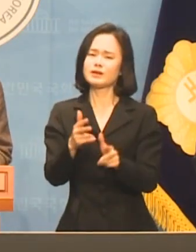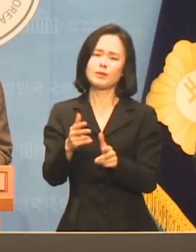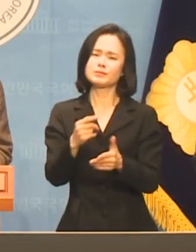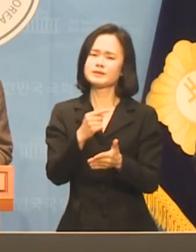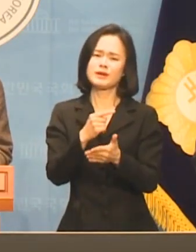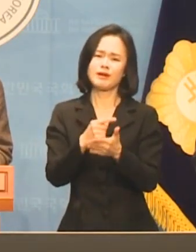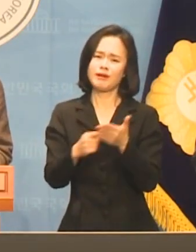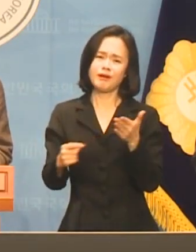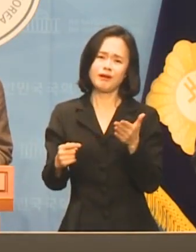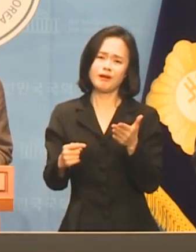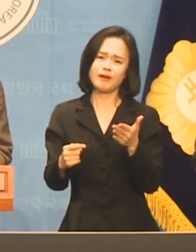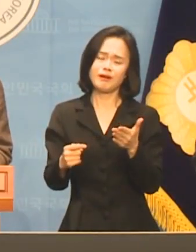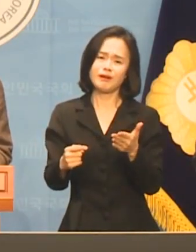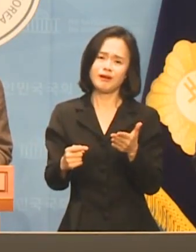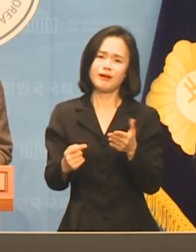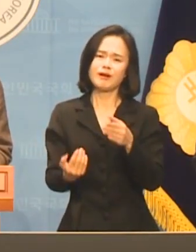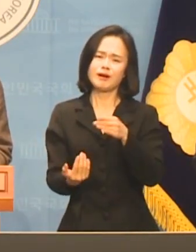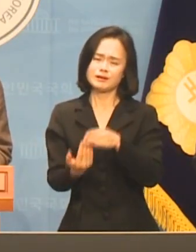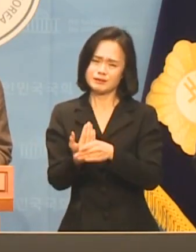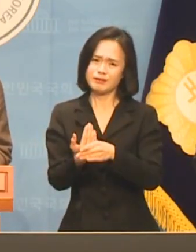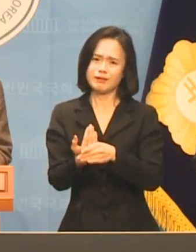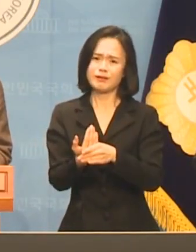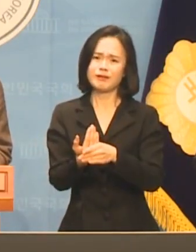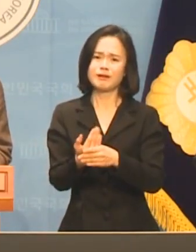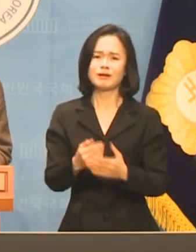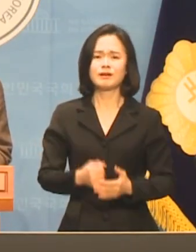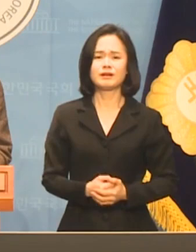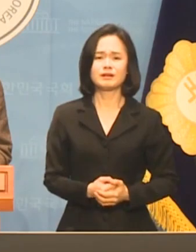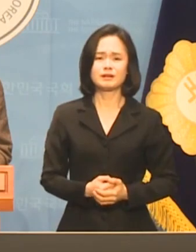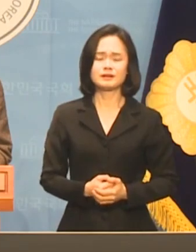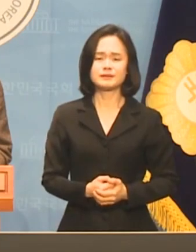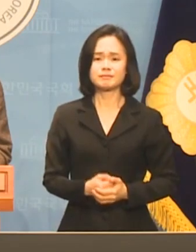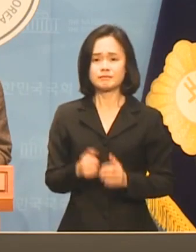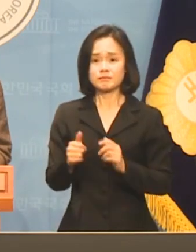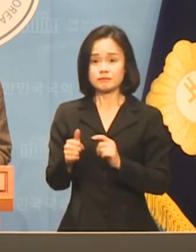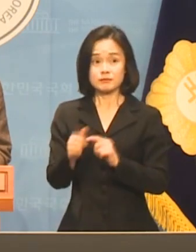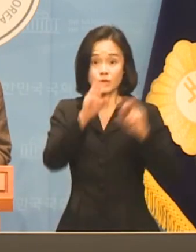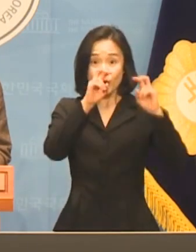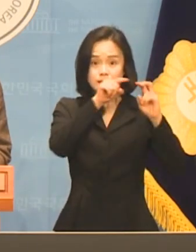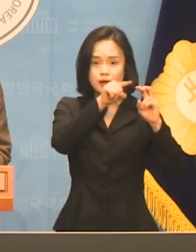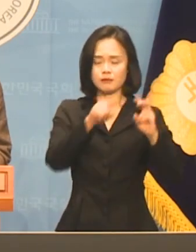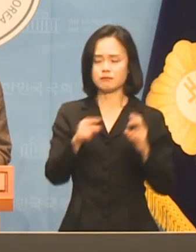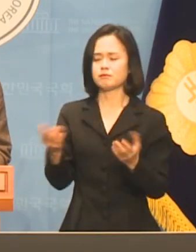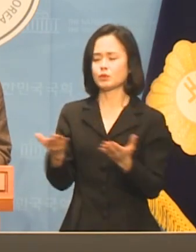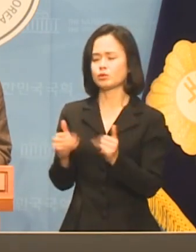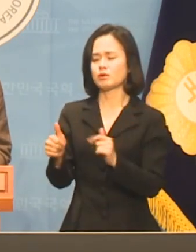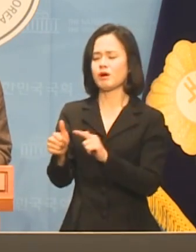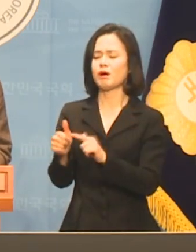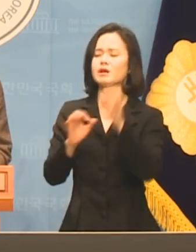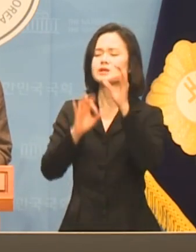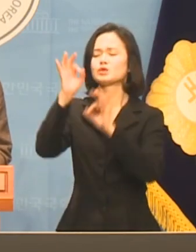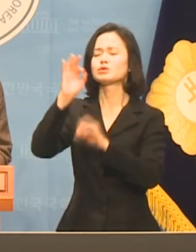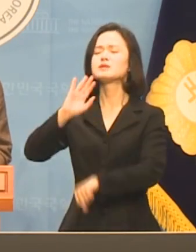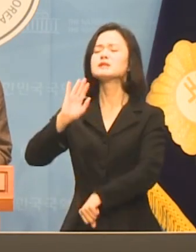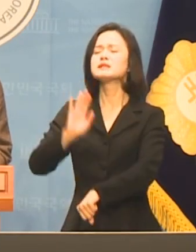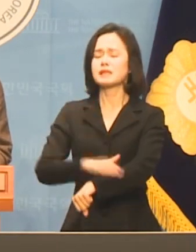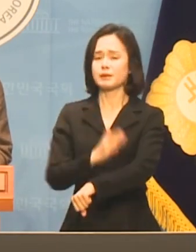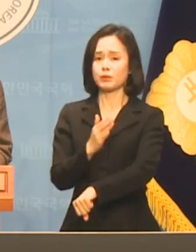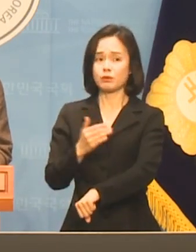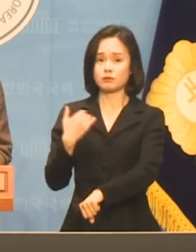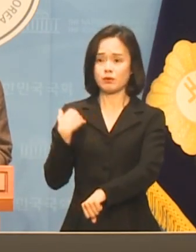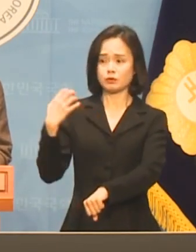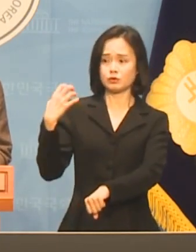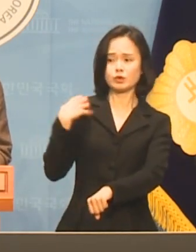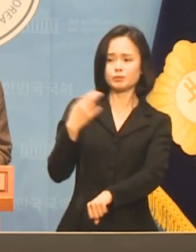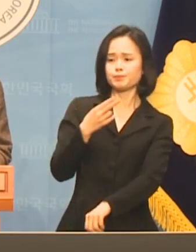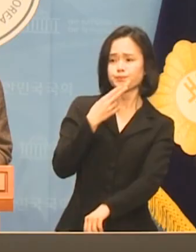죽음을 노동자의 스스로의 탓으로 돌리며 책임을 회피하고자 했습니다. 이에 국회는